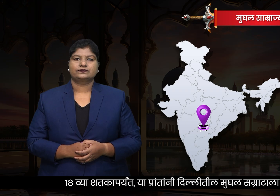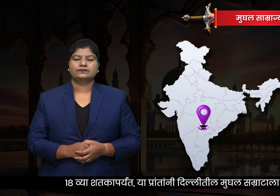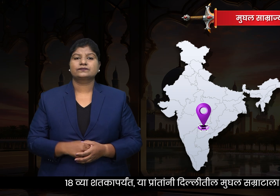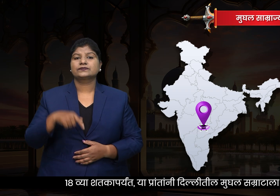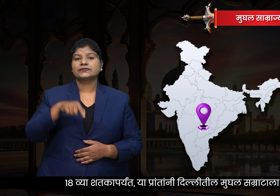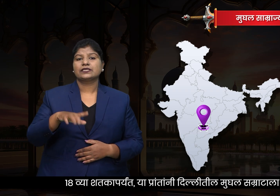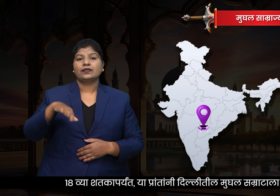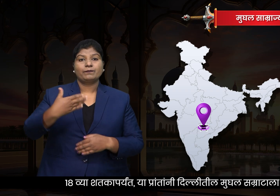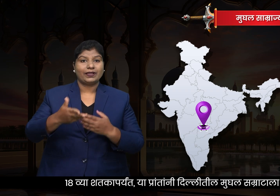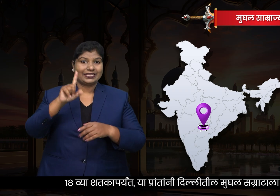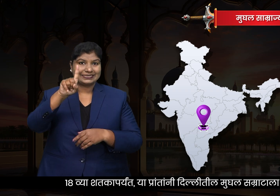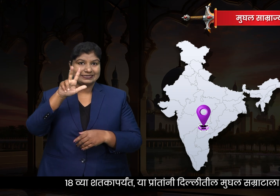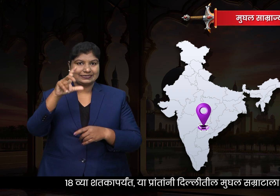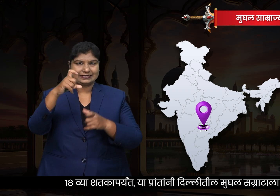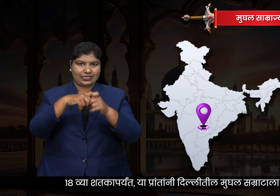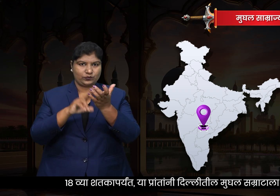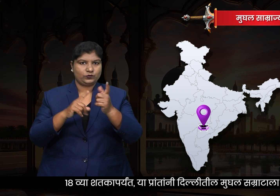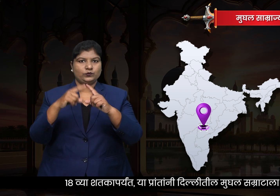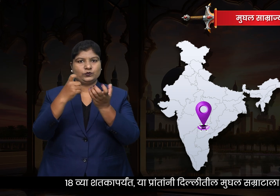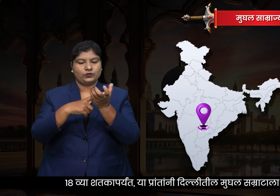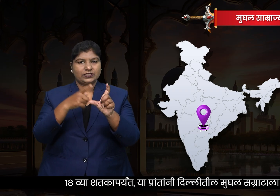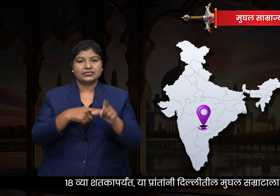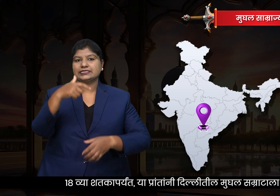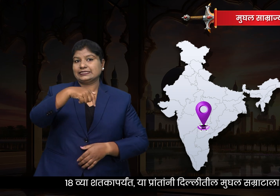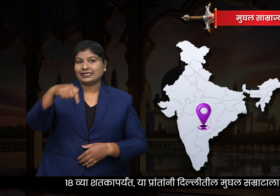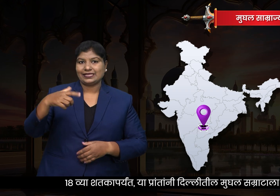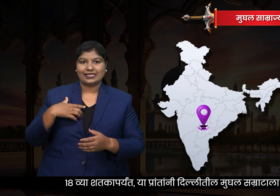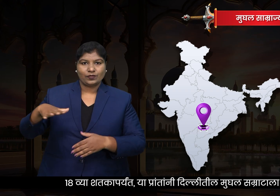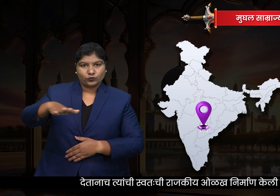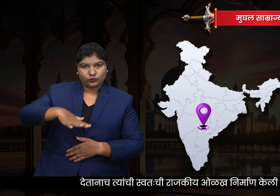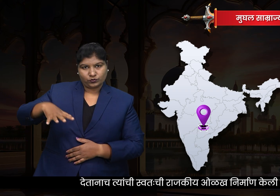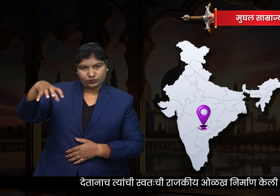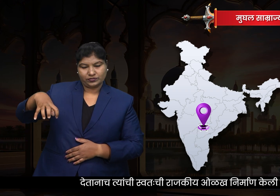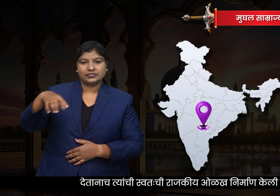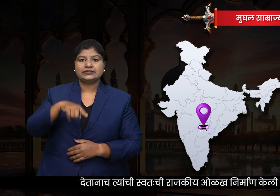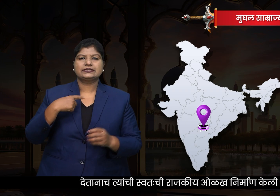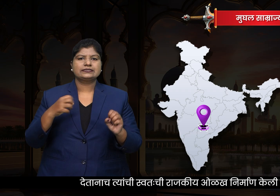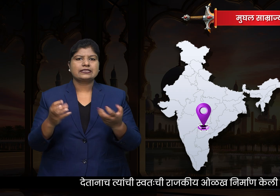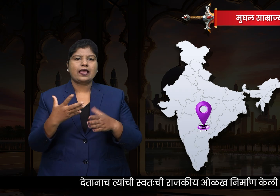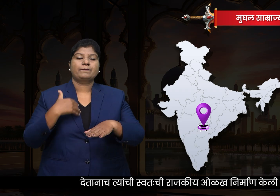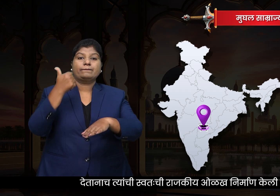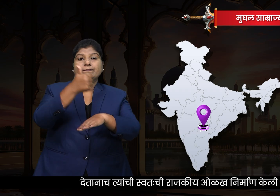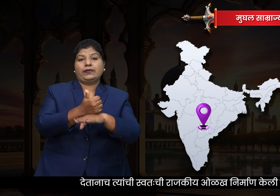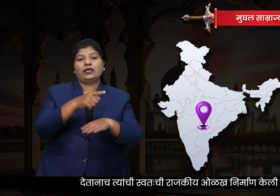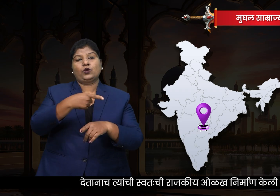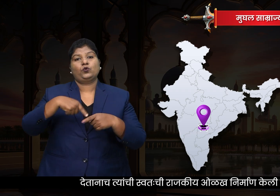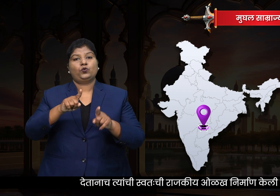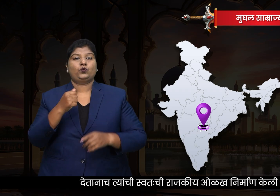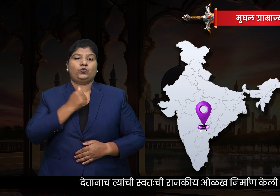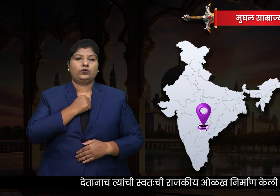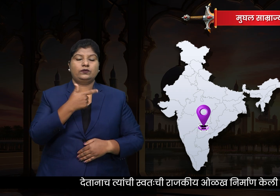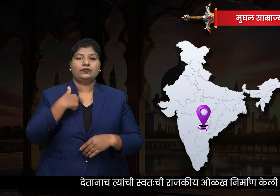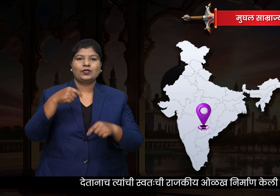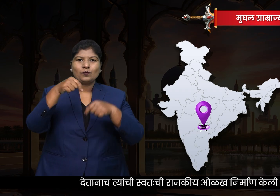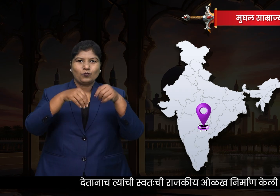18व्या शतकापर्यंत या प्रांतांनी दिल्लीतील मुघल सम्राटाला मान्यता देतानाच त्यांची स्वतःची राजकीय